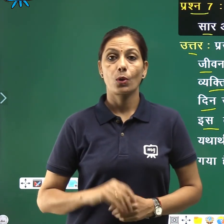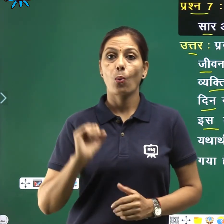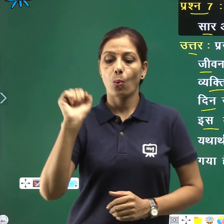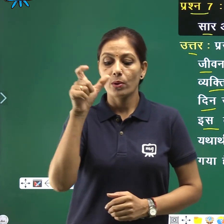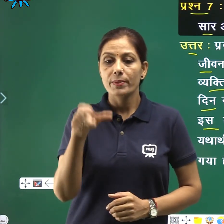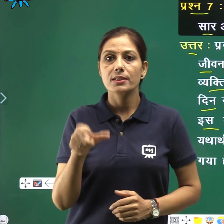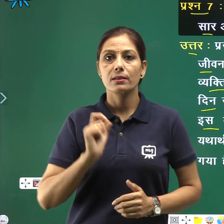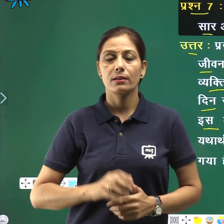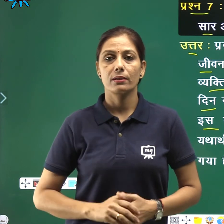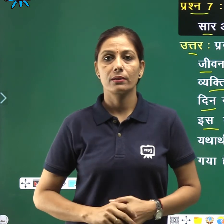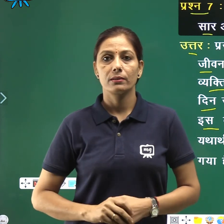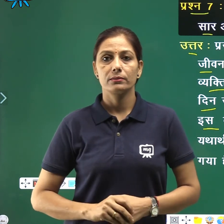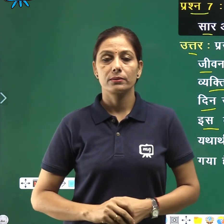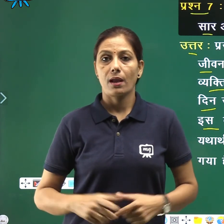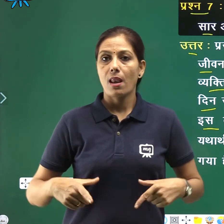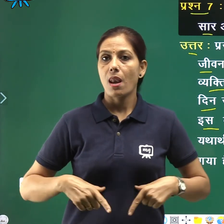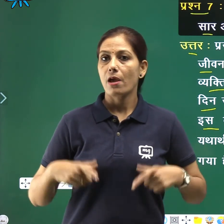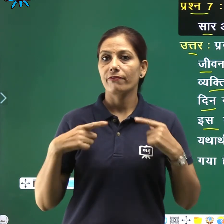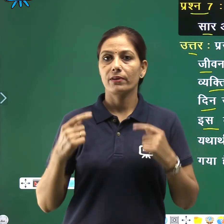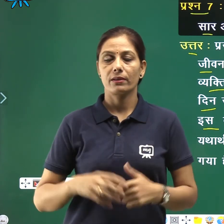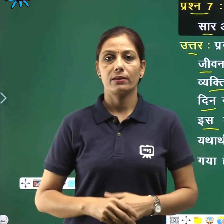उन्होंने जीवन के